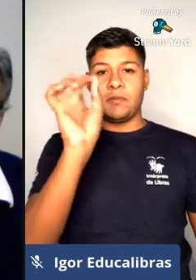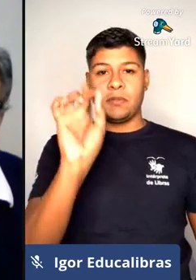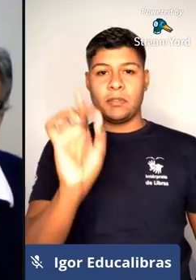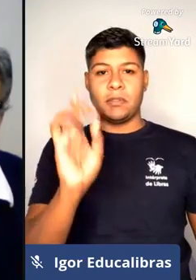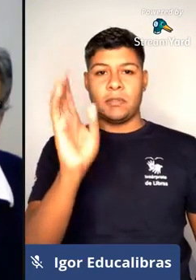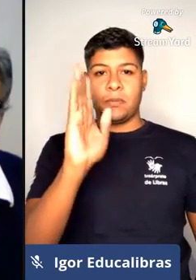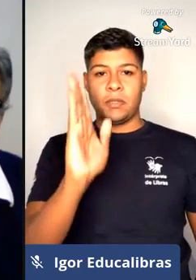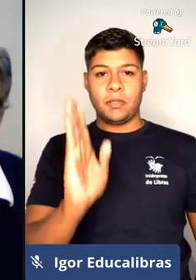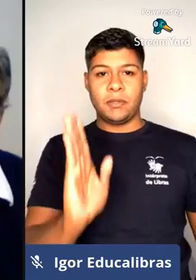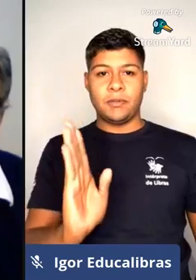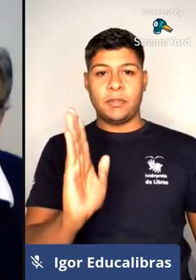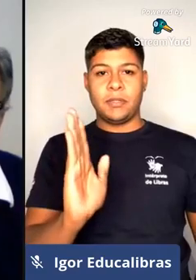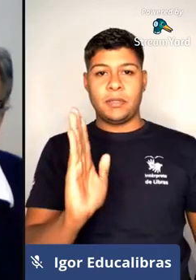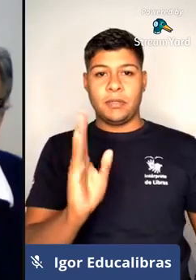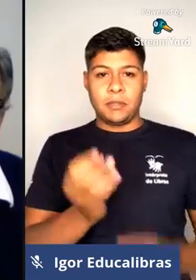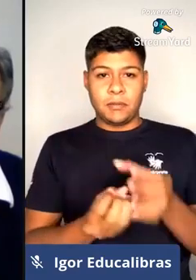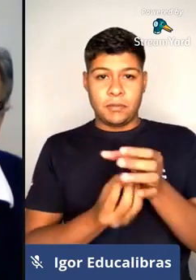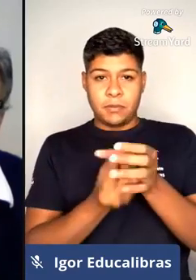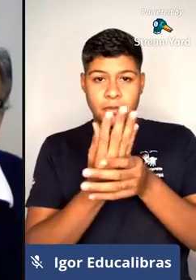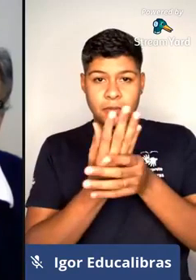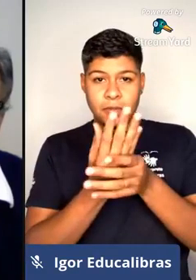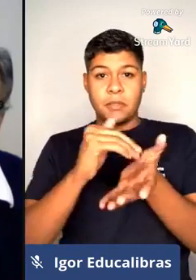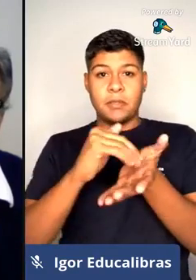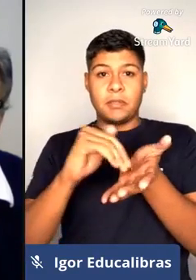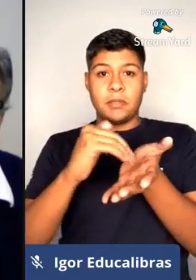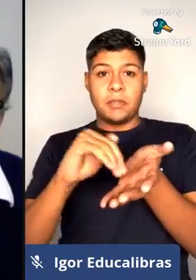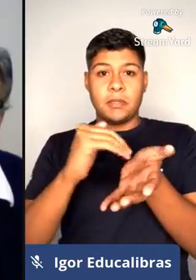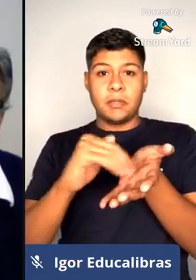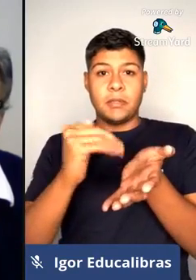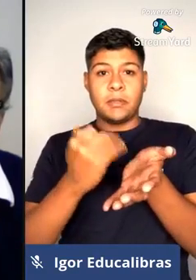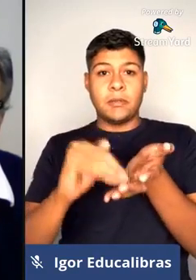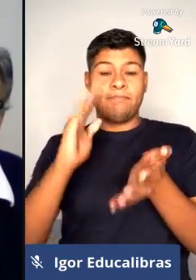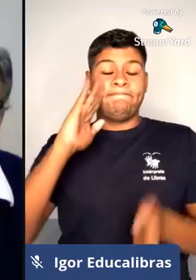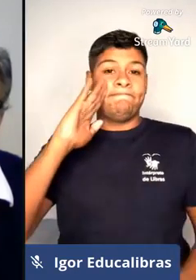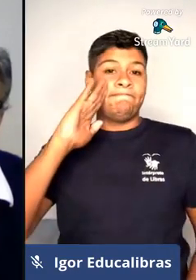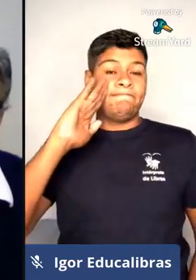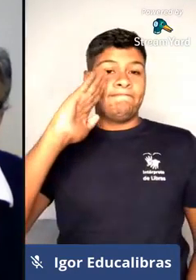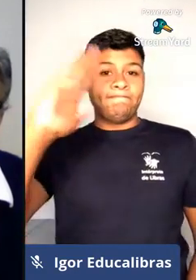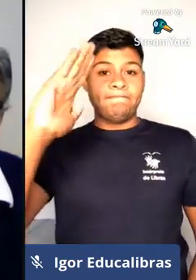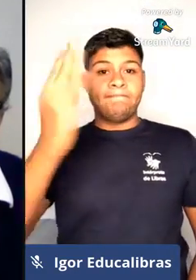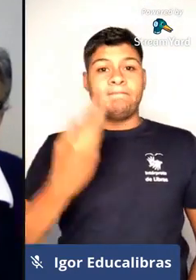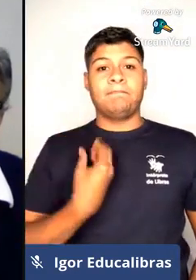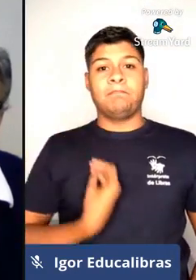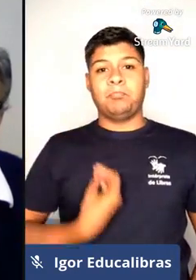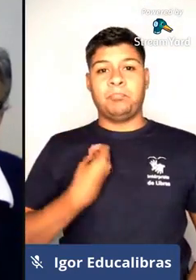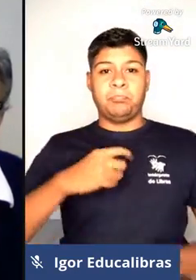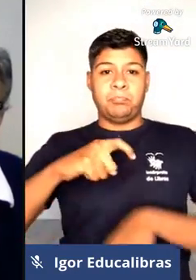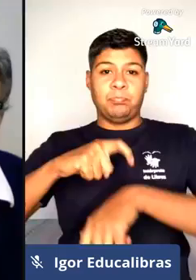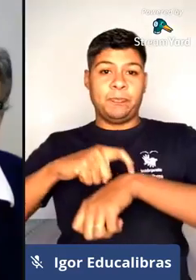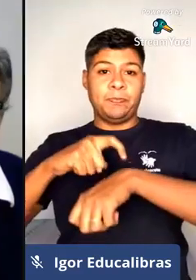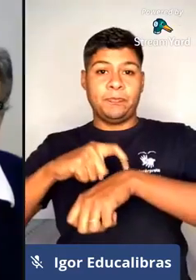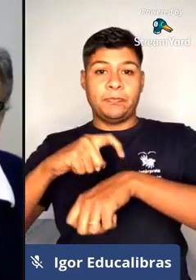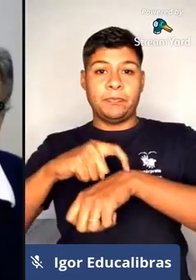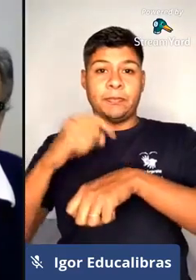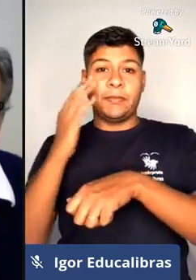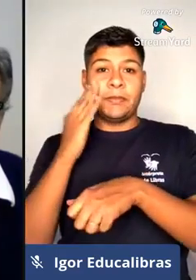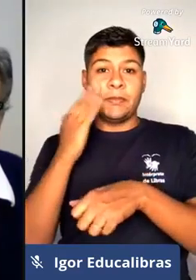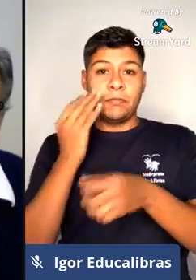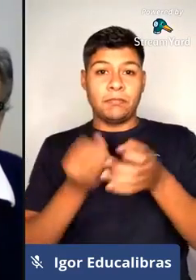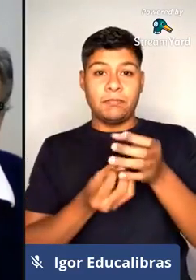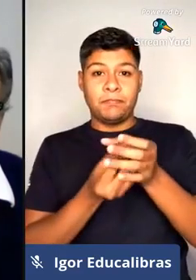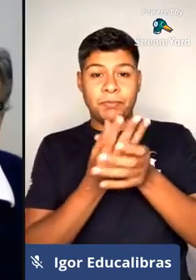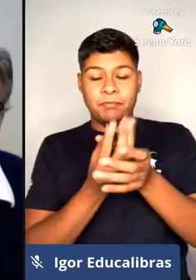A criação dessa secretaria, que é pioneira, né, inédita na época, ensejou a criação de